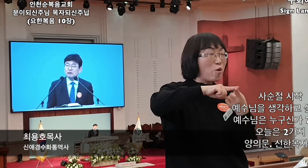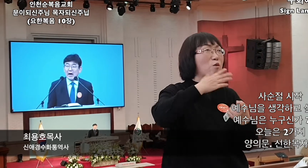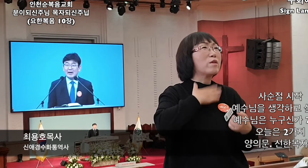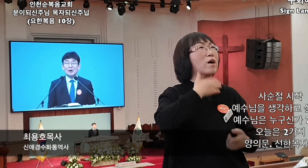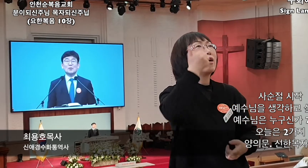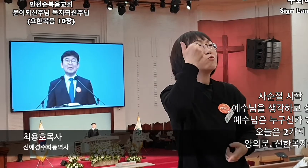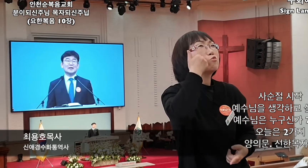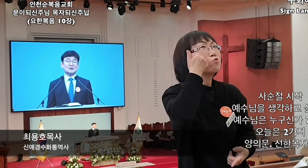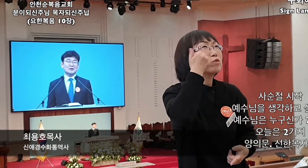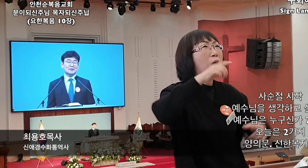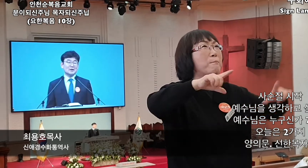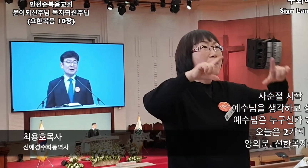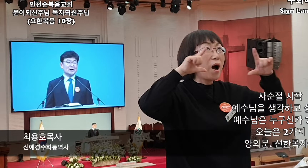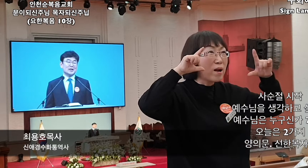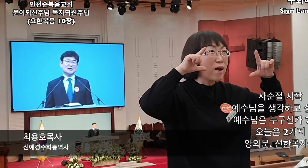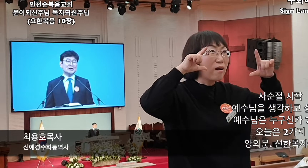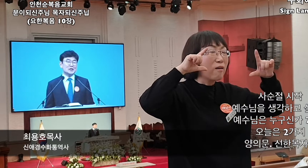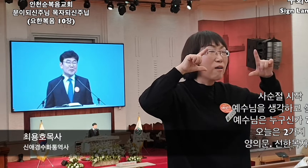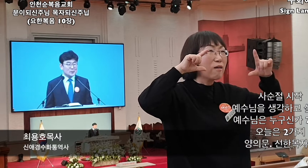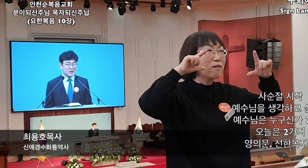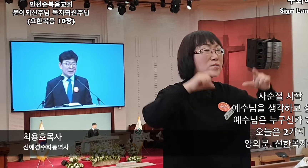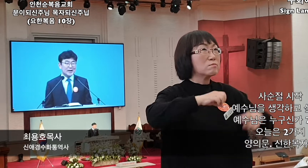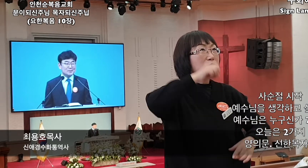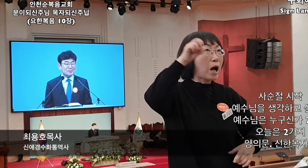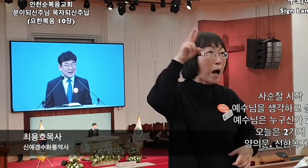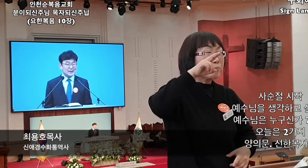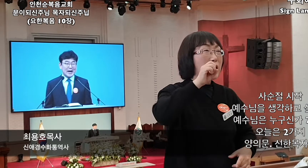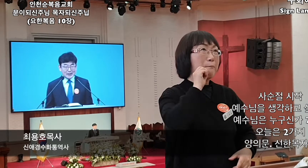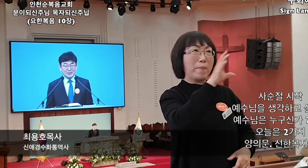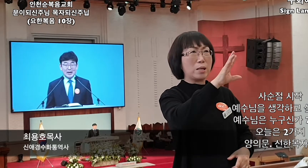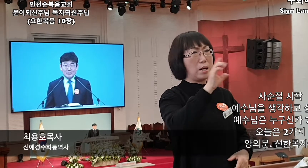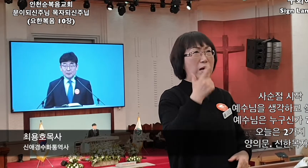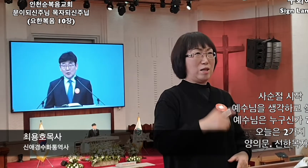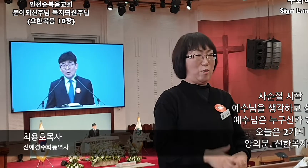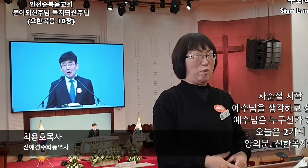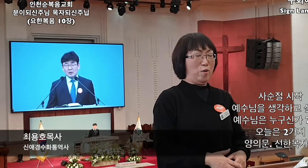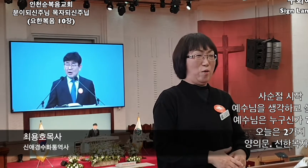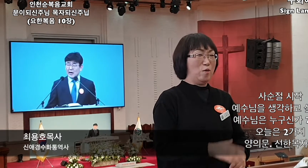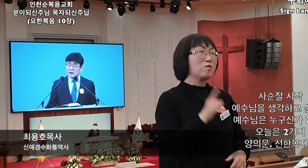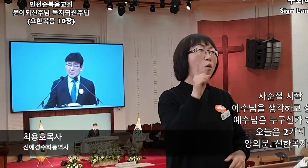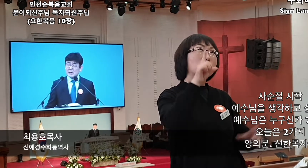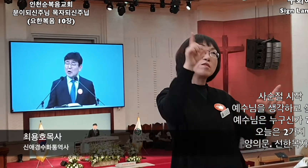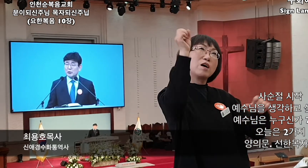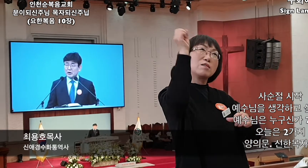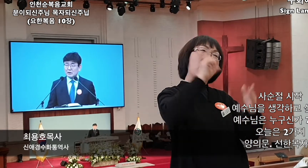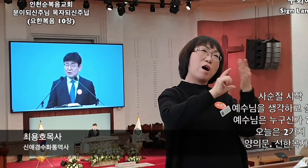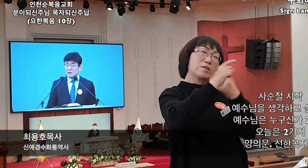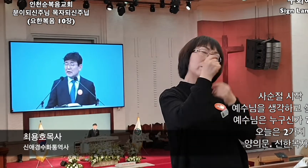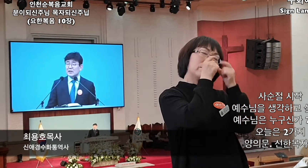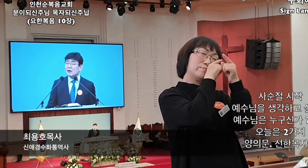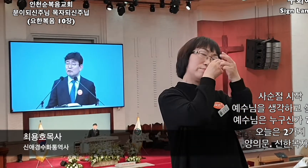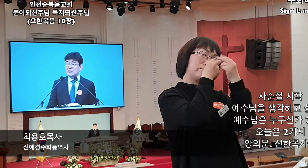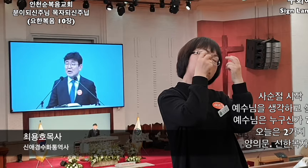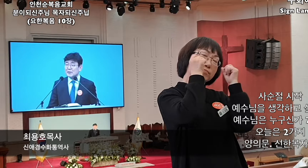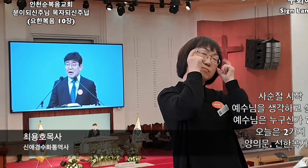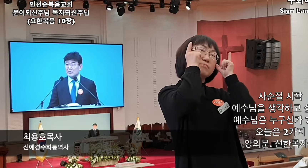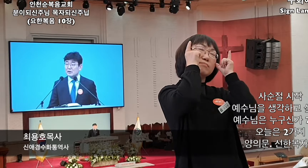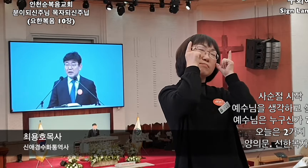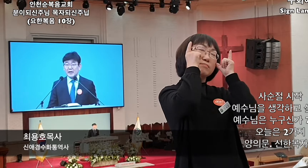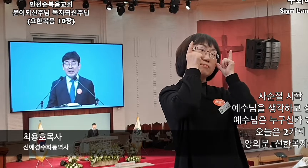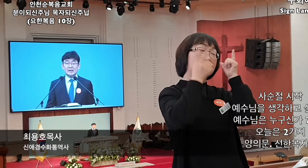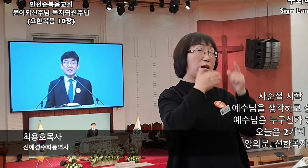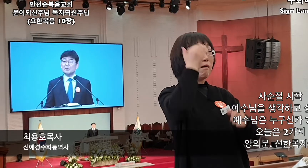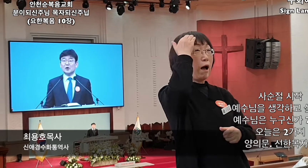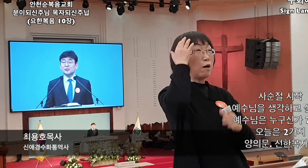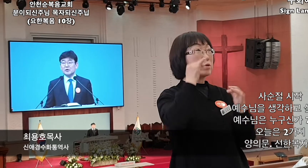내가 누구다라고 말하는 건 그냥 뜬금없이 하는 말은 아닙니다. 어느 날 아침에 자고 일어나서 나는 한국 사람이다